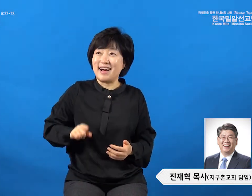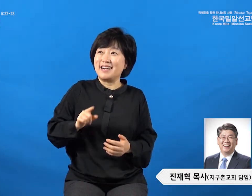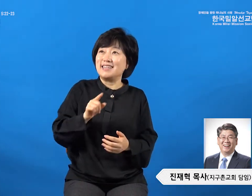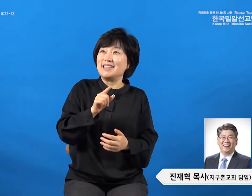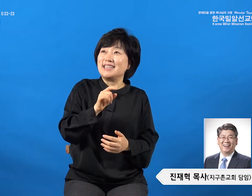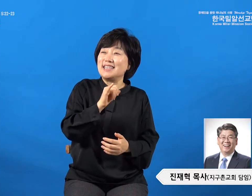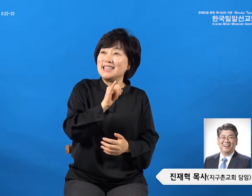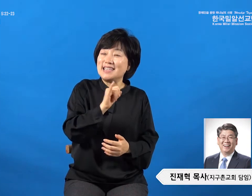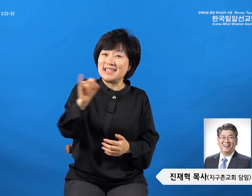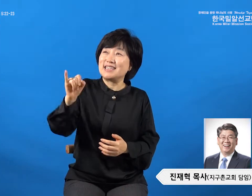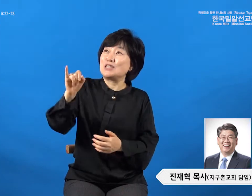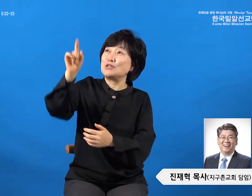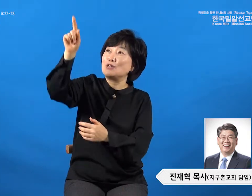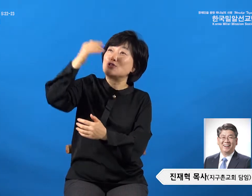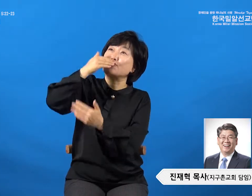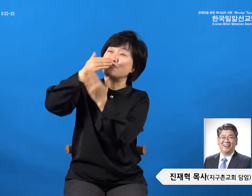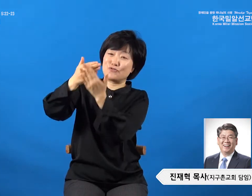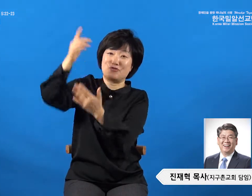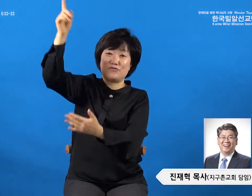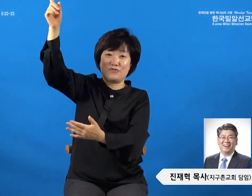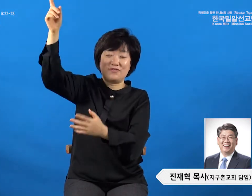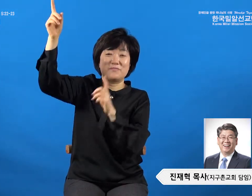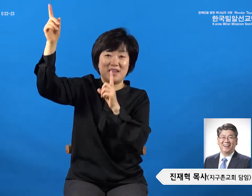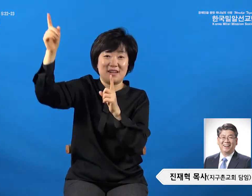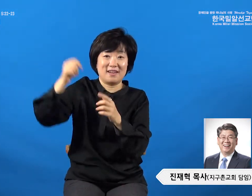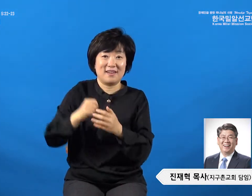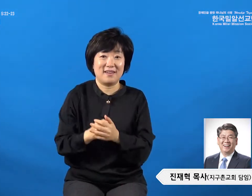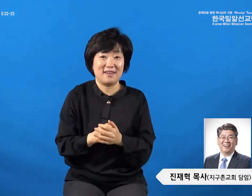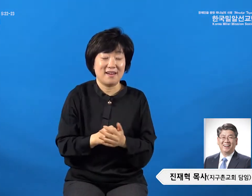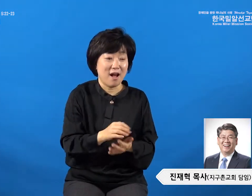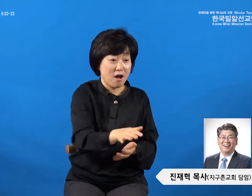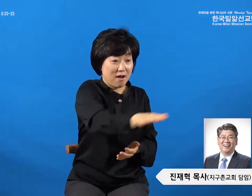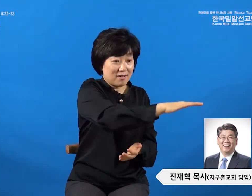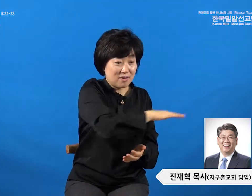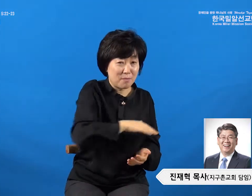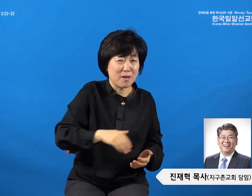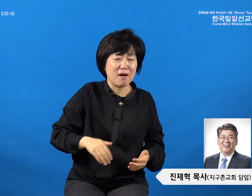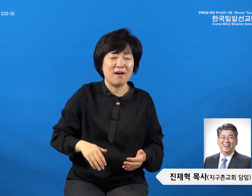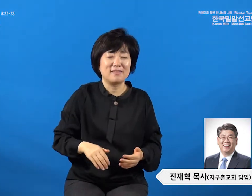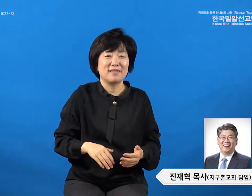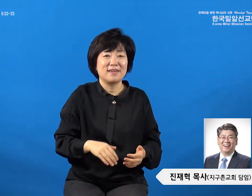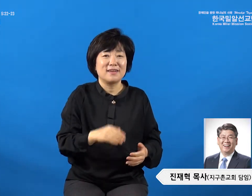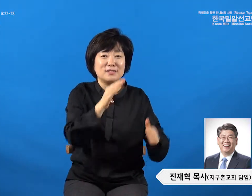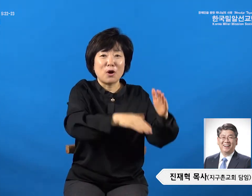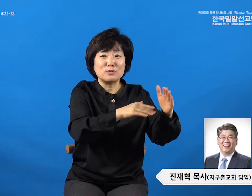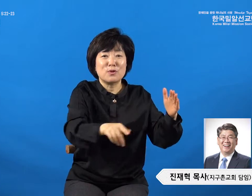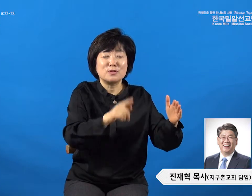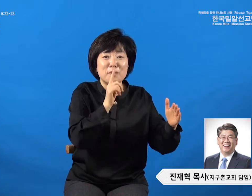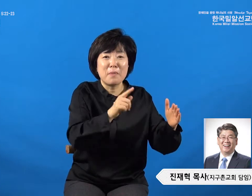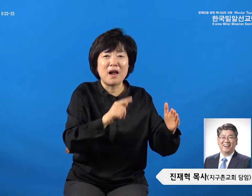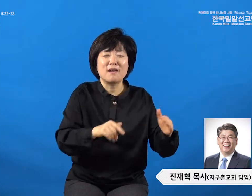good. 하나님은 선하시다. 그러면 성도들은 all the time,